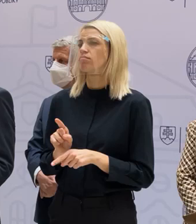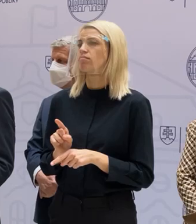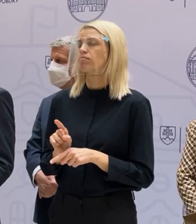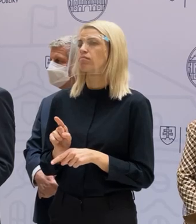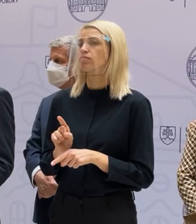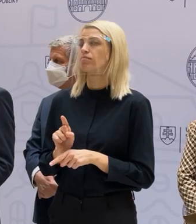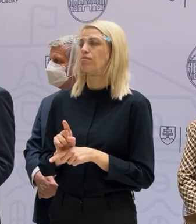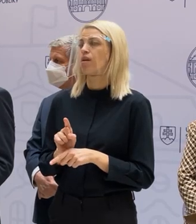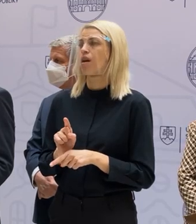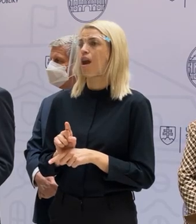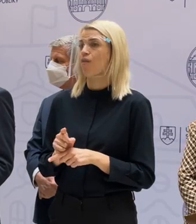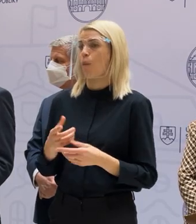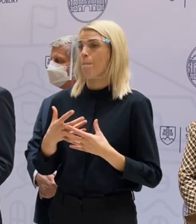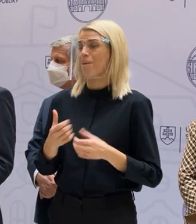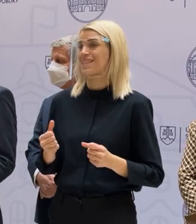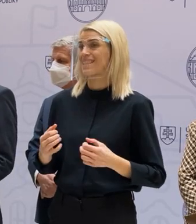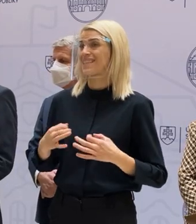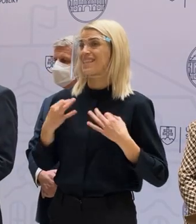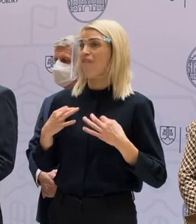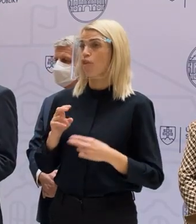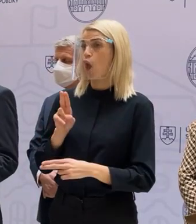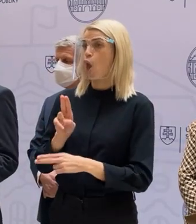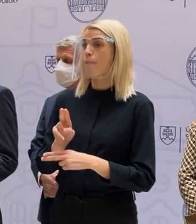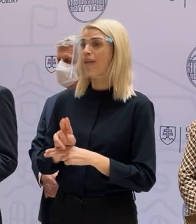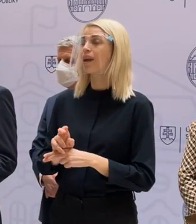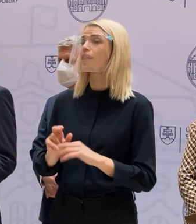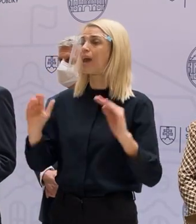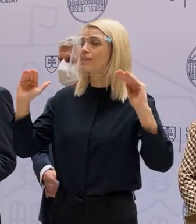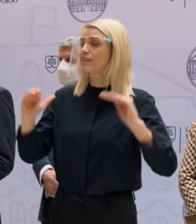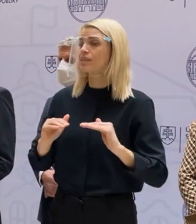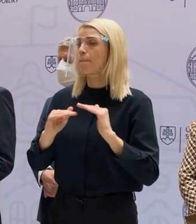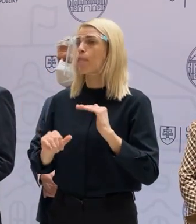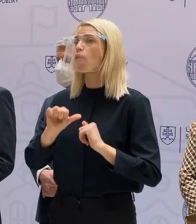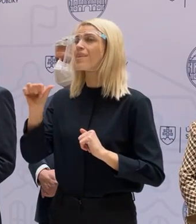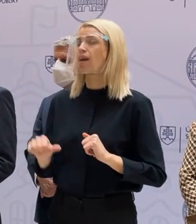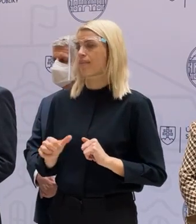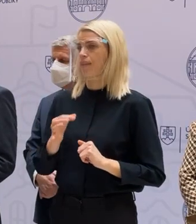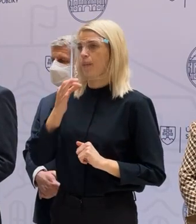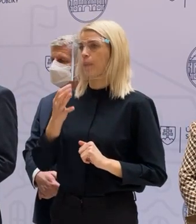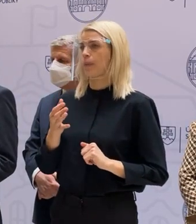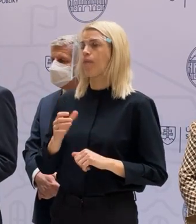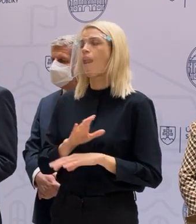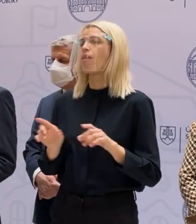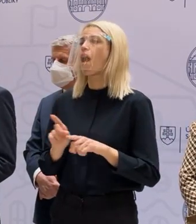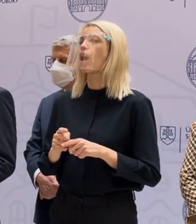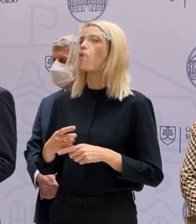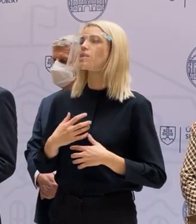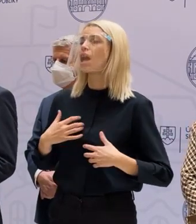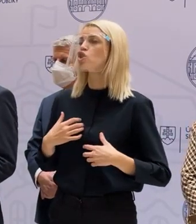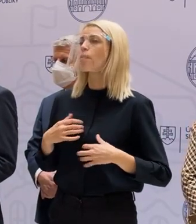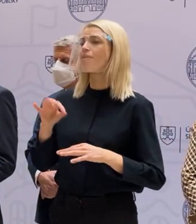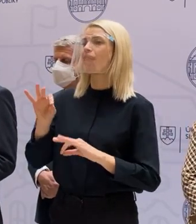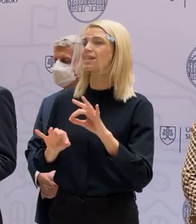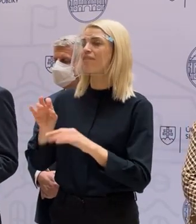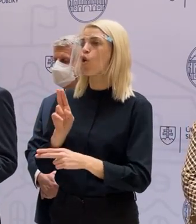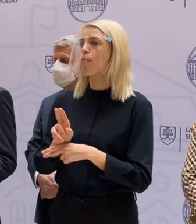toto reprodukčné číslo pod úroveň 1 a tým pádom sa iba snažíme nastaviť opatrenia tak, aby sme